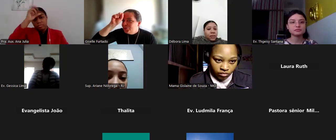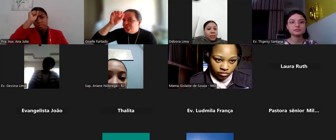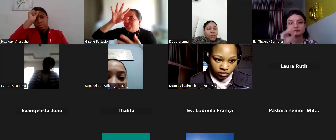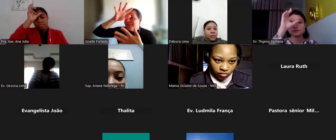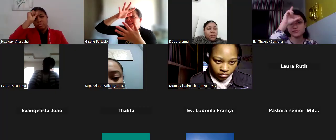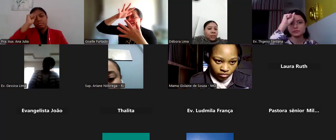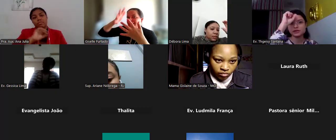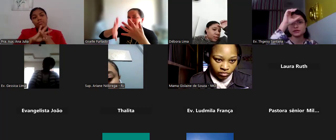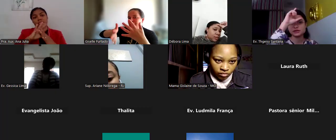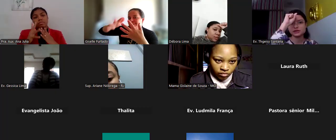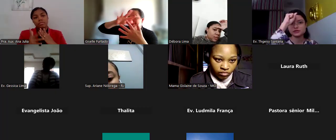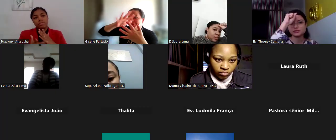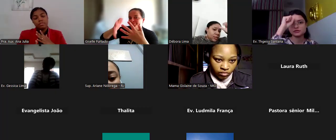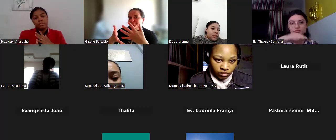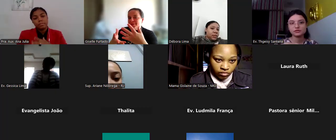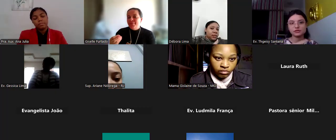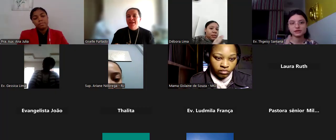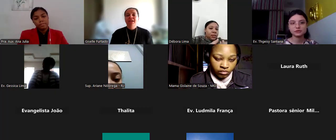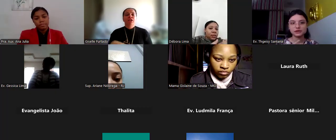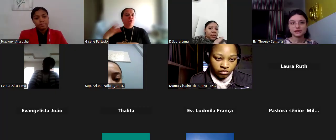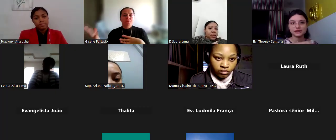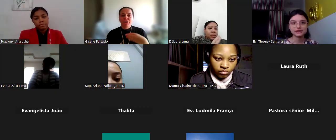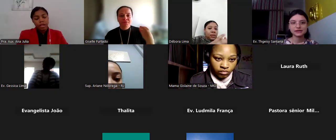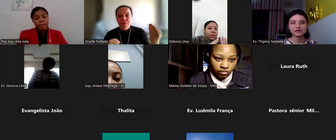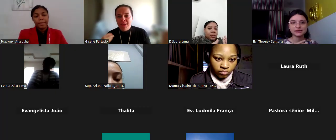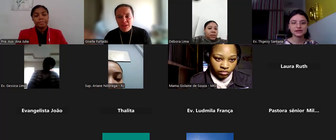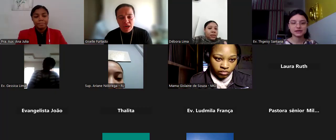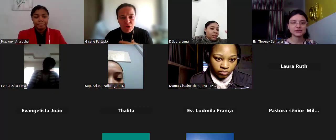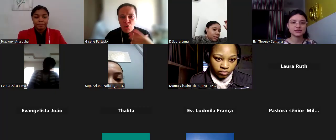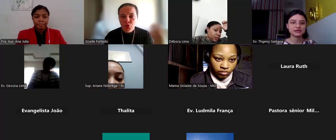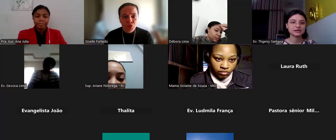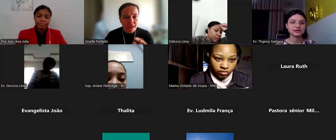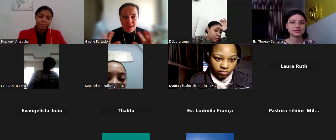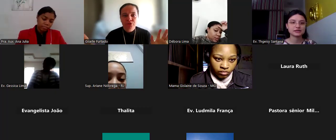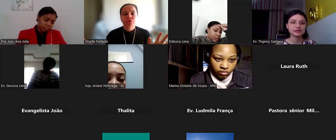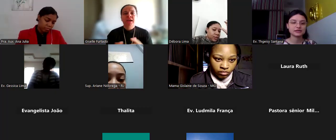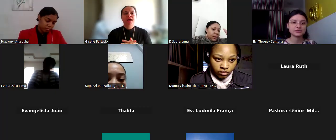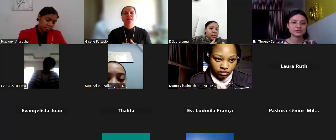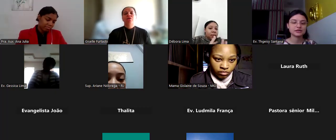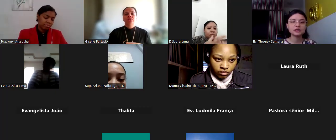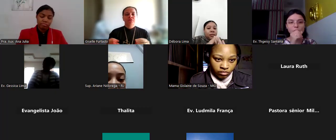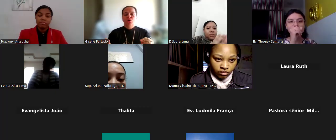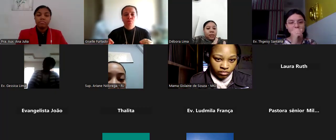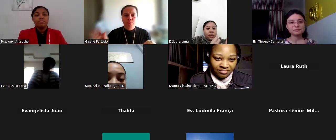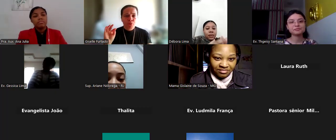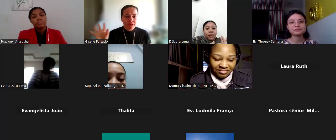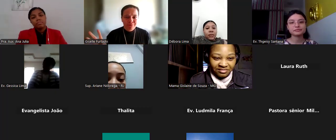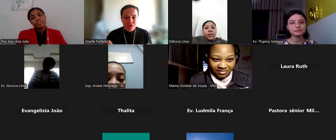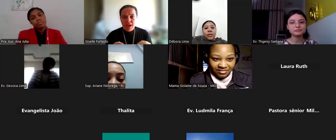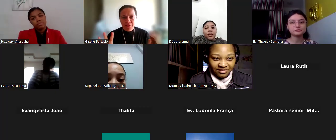aprendendo Libras. Amém? Não importa se você é canhoto, destro, tá? São pouquíssimos sinais